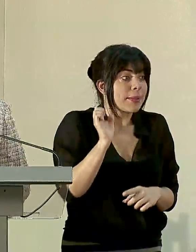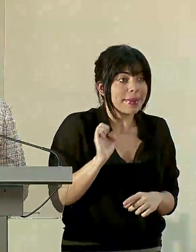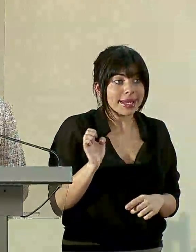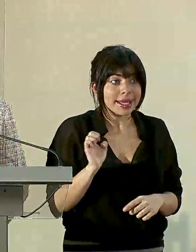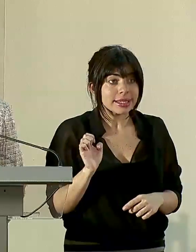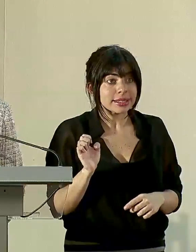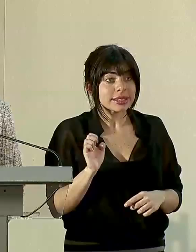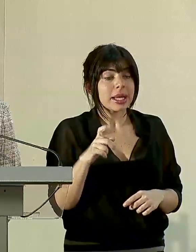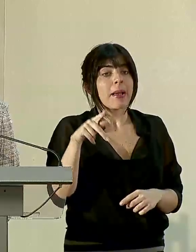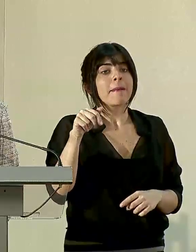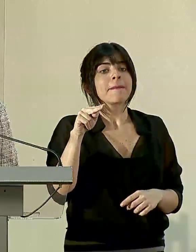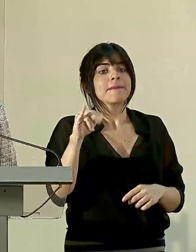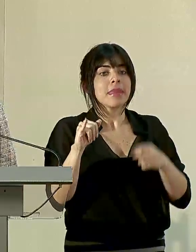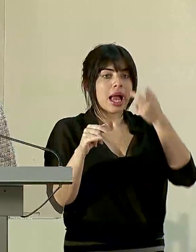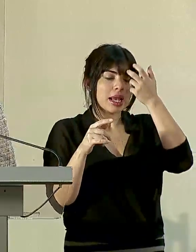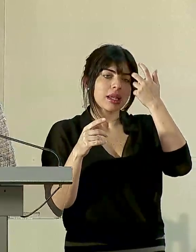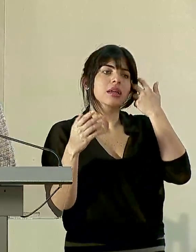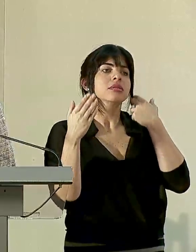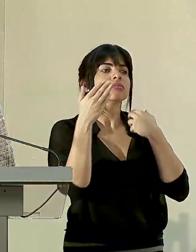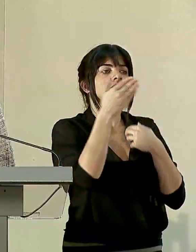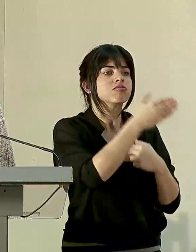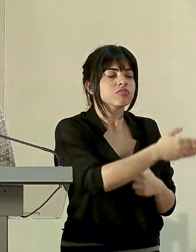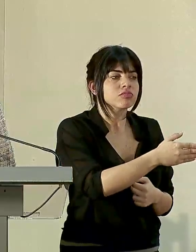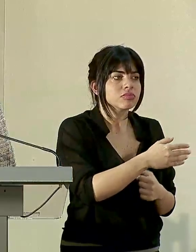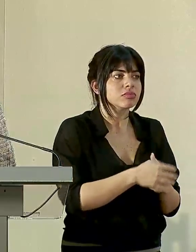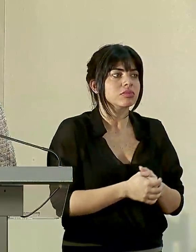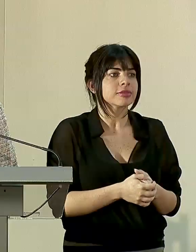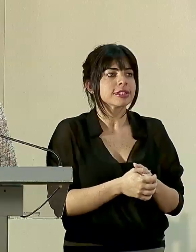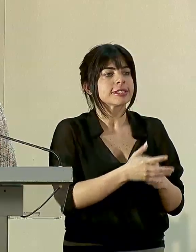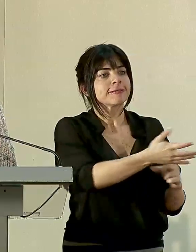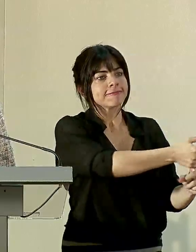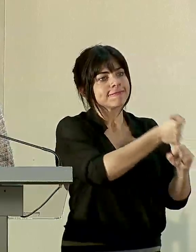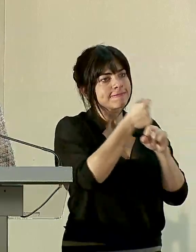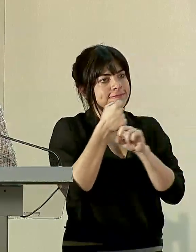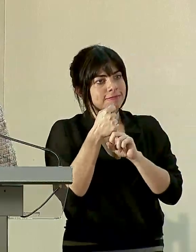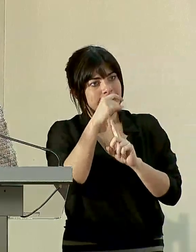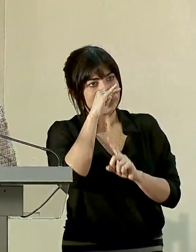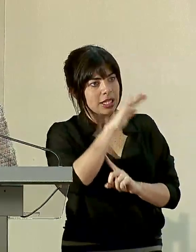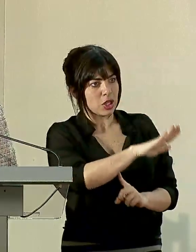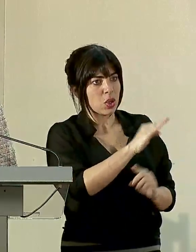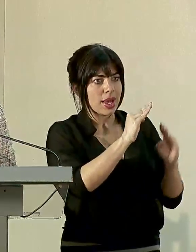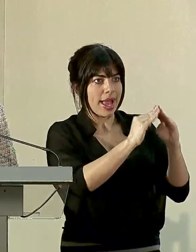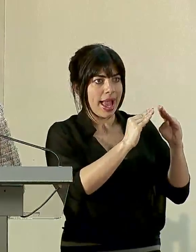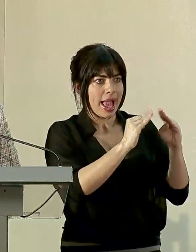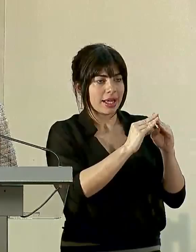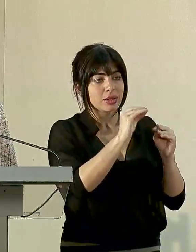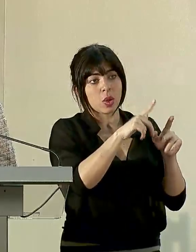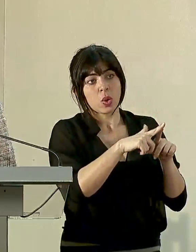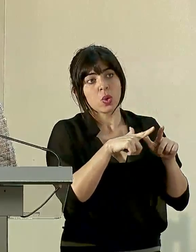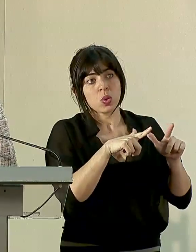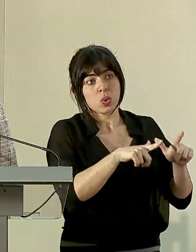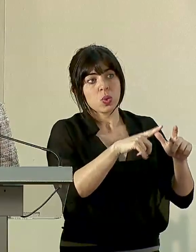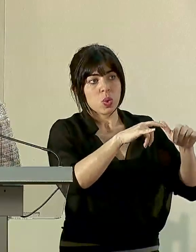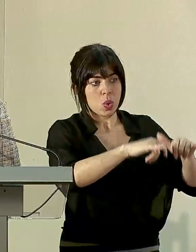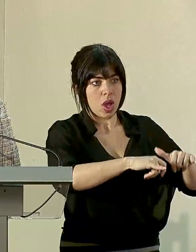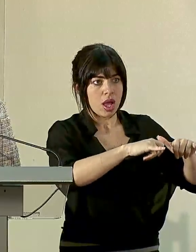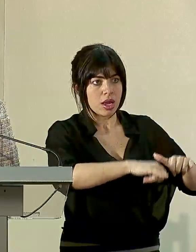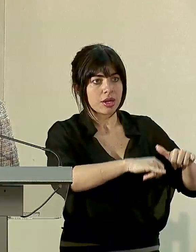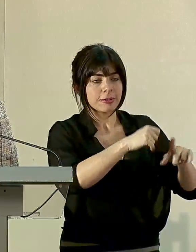emergencia, el patronato recurra a sacar ese niño de esa casa o de ese lugar donde está